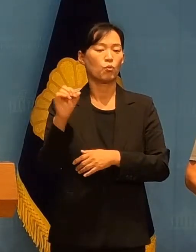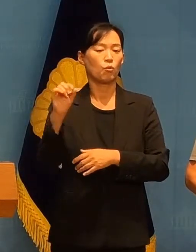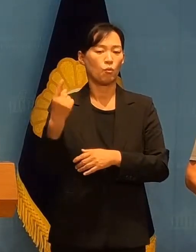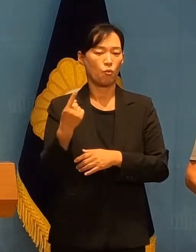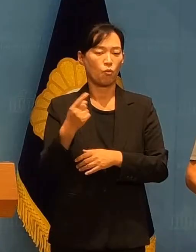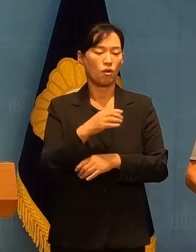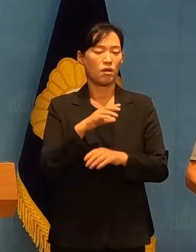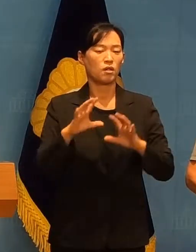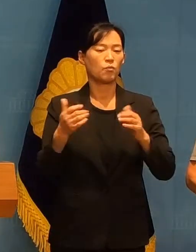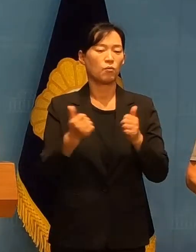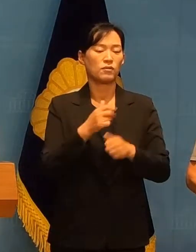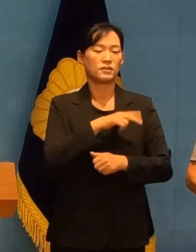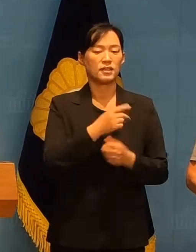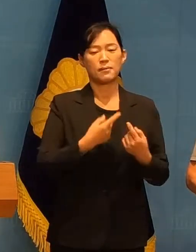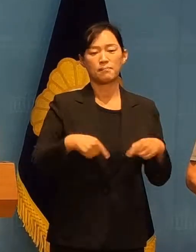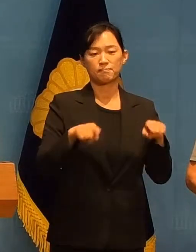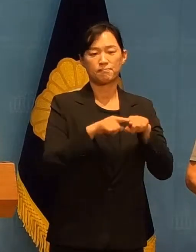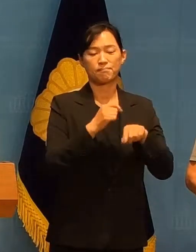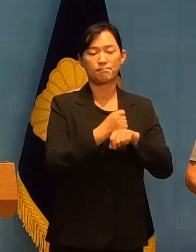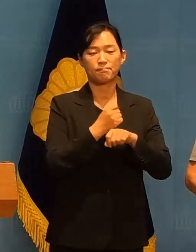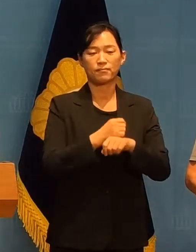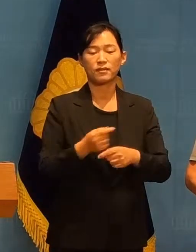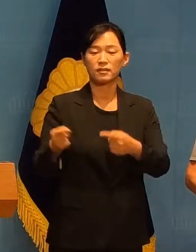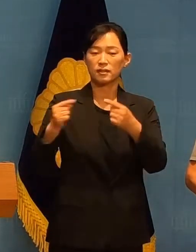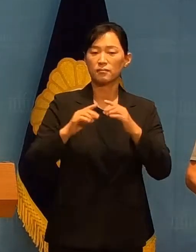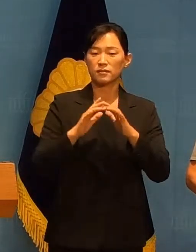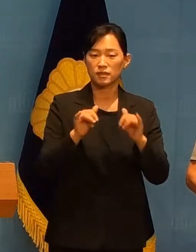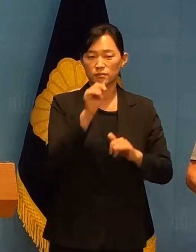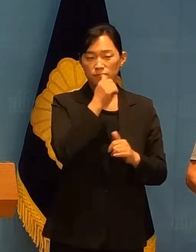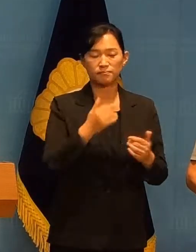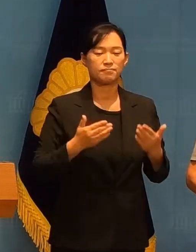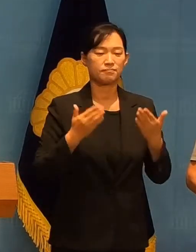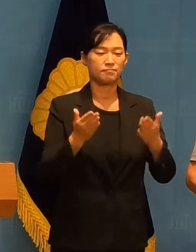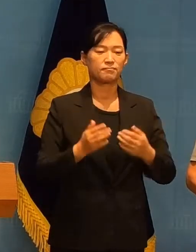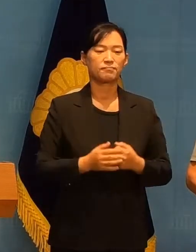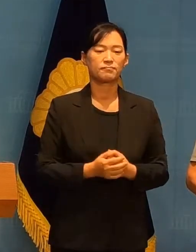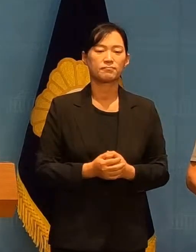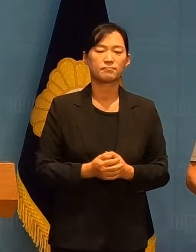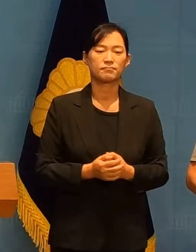의원실이 공동으로 주최하고 있습니다. 참가자 소개하도록 하겠습니다.